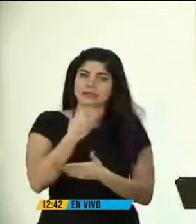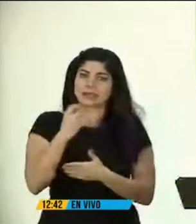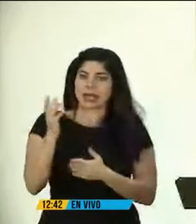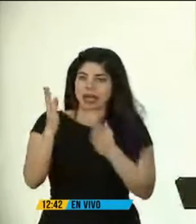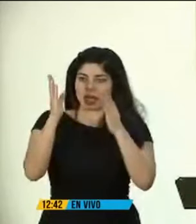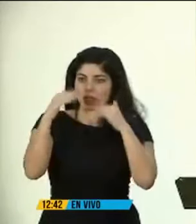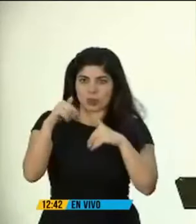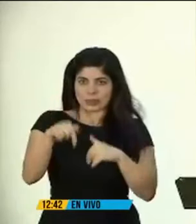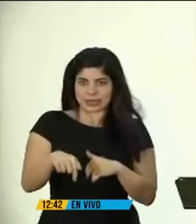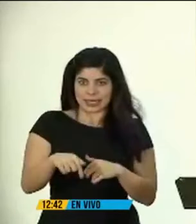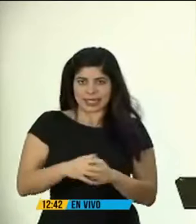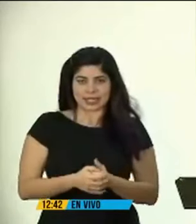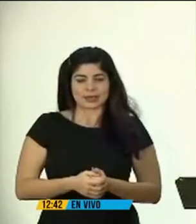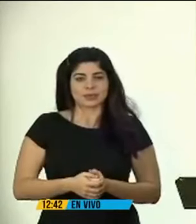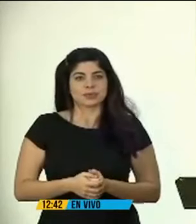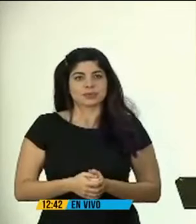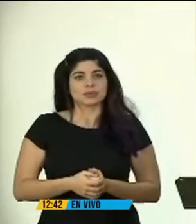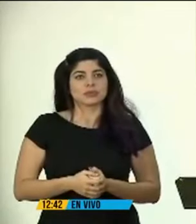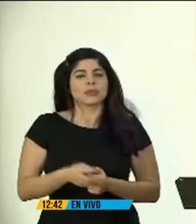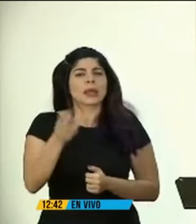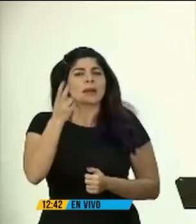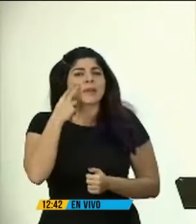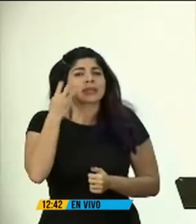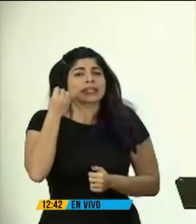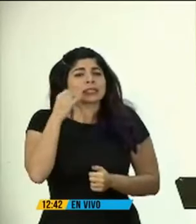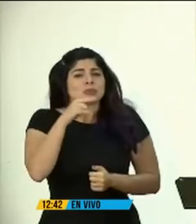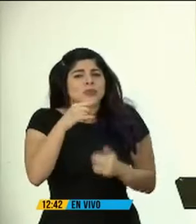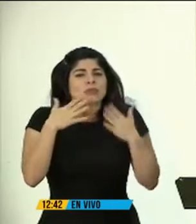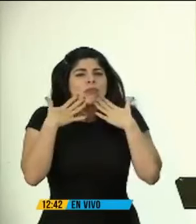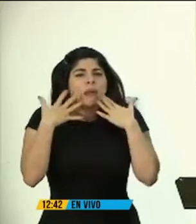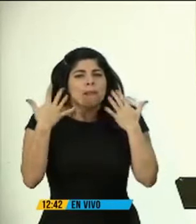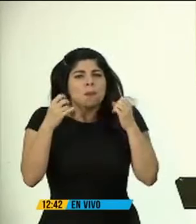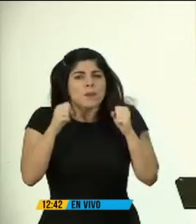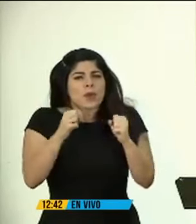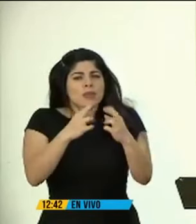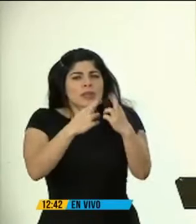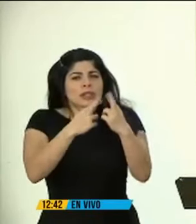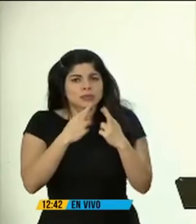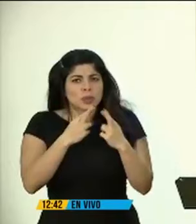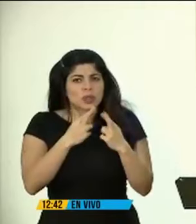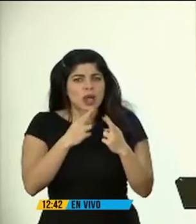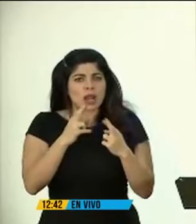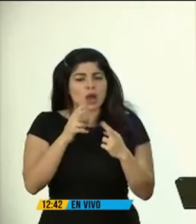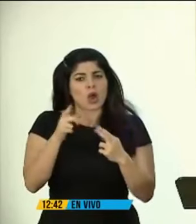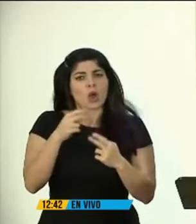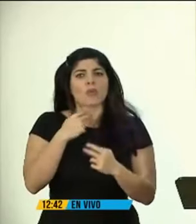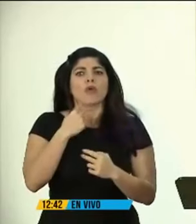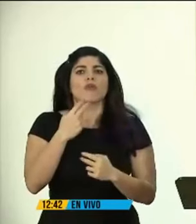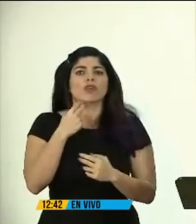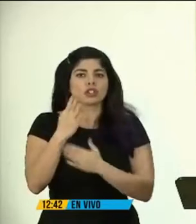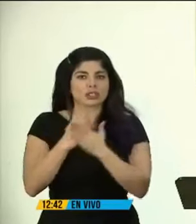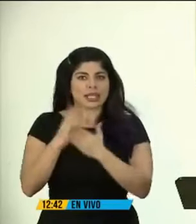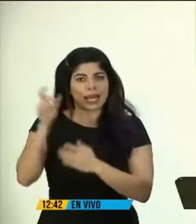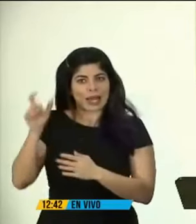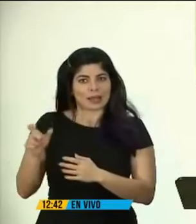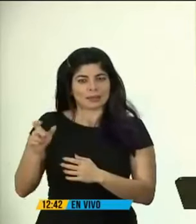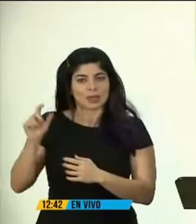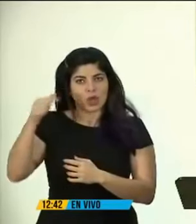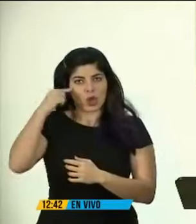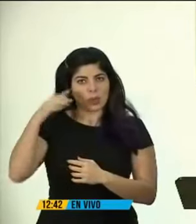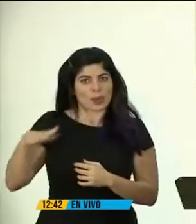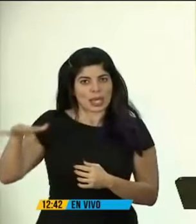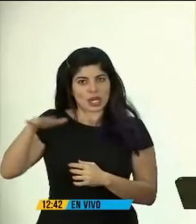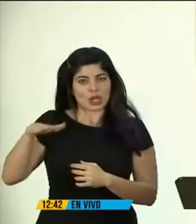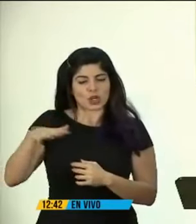no esté aquí. A ver si usted fuera tan gentil de contestar como vocera a nombre del